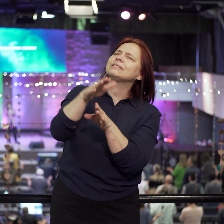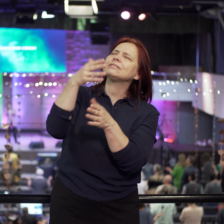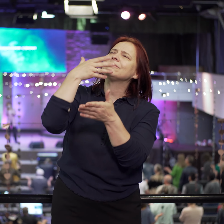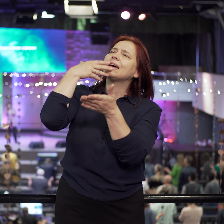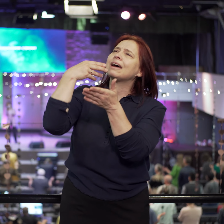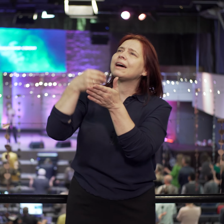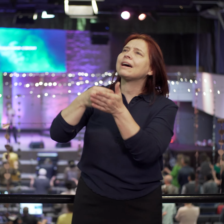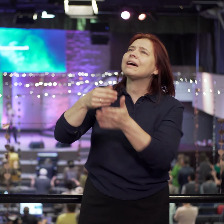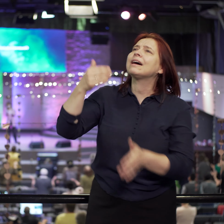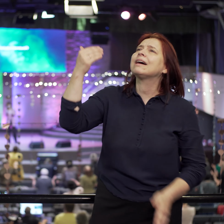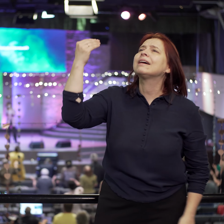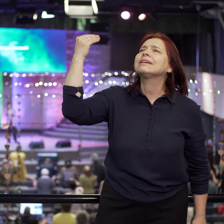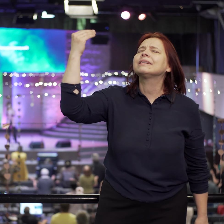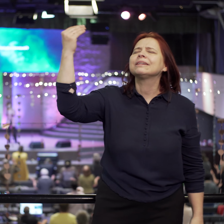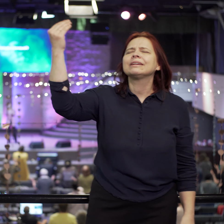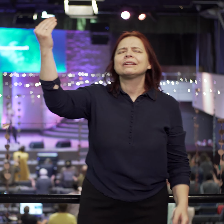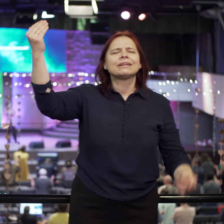обещания свои,